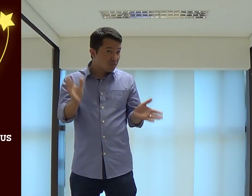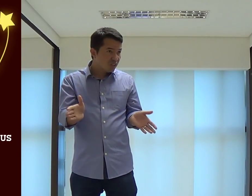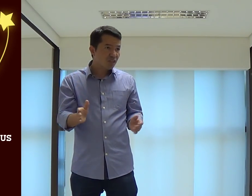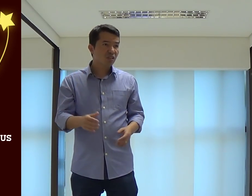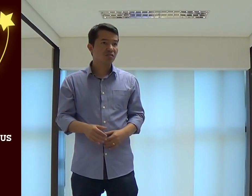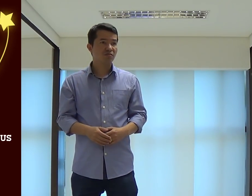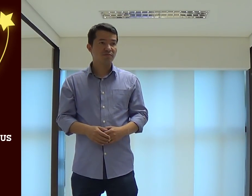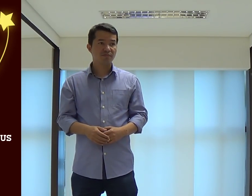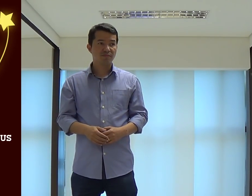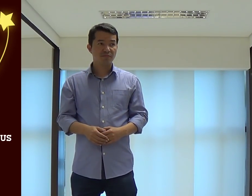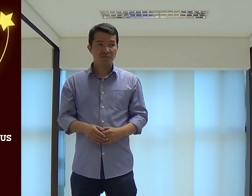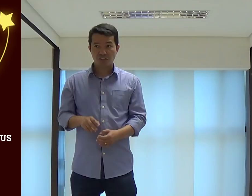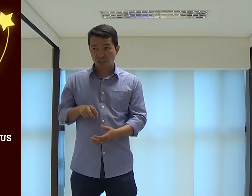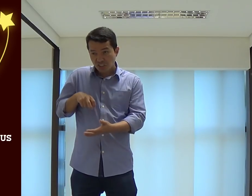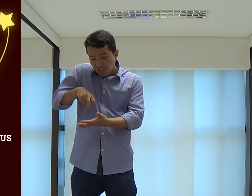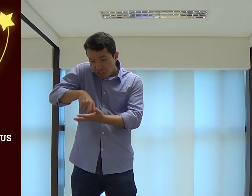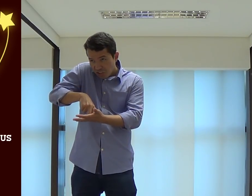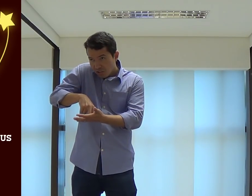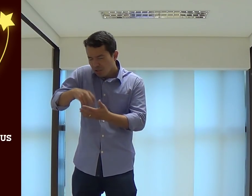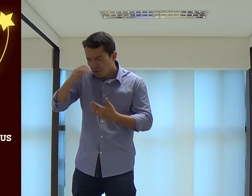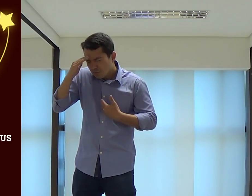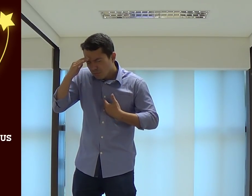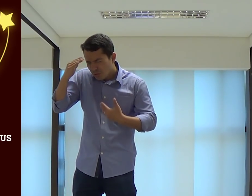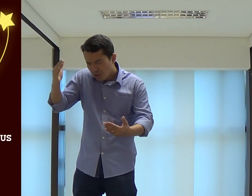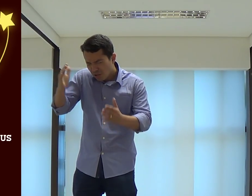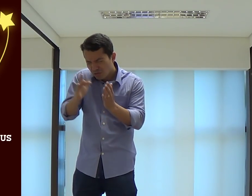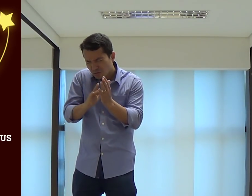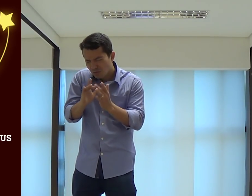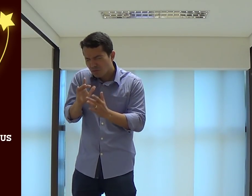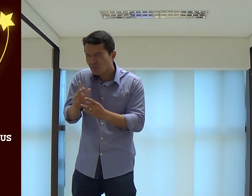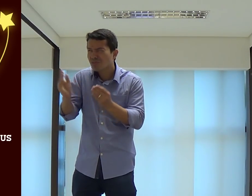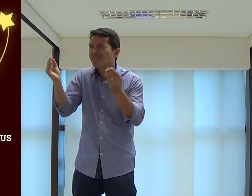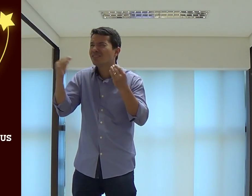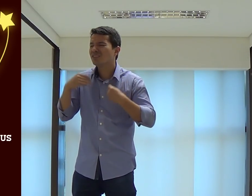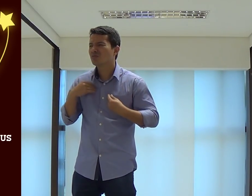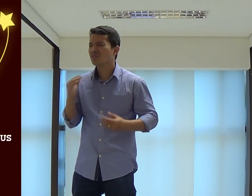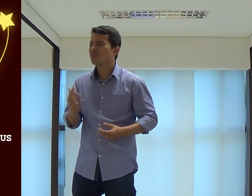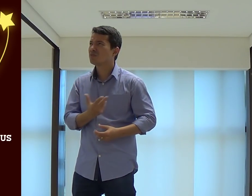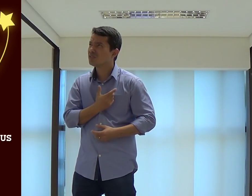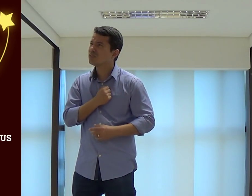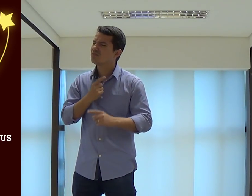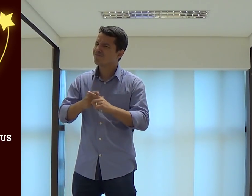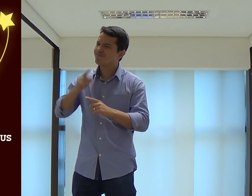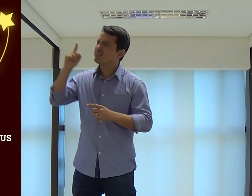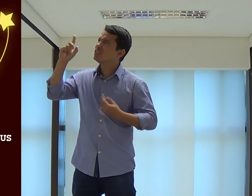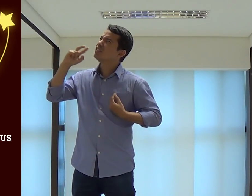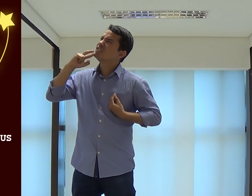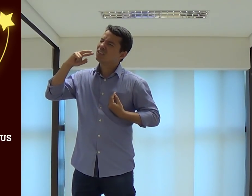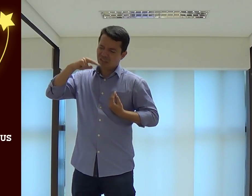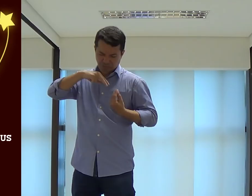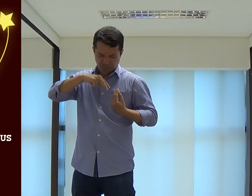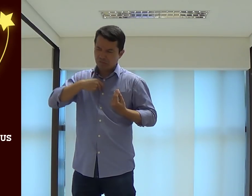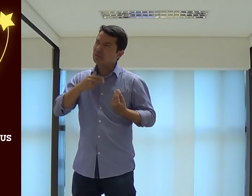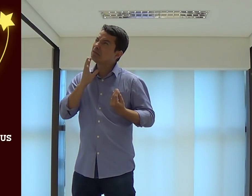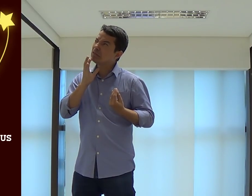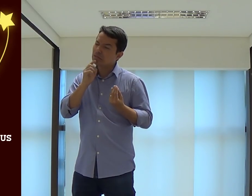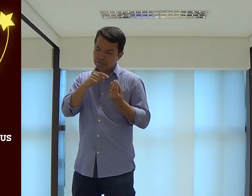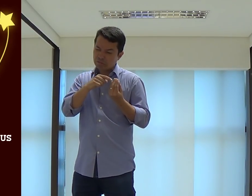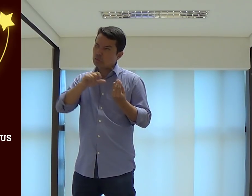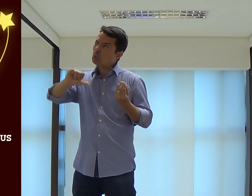Você já agradeceu? Você já se ajoelhou diante de Deus e falou: Senhor, muito obrigado porque você me deu a salvação.